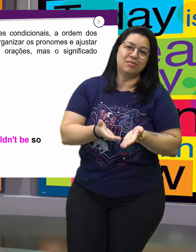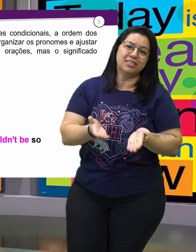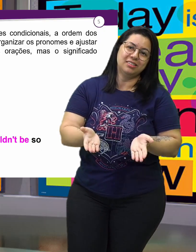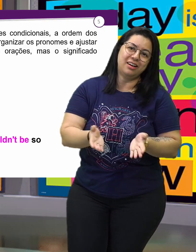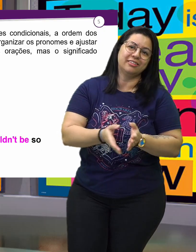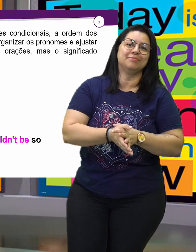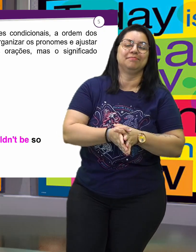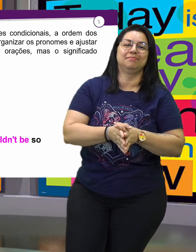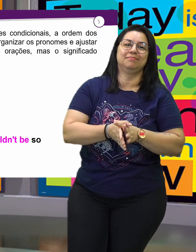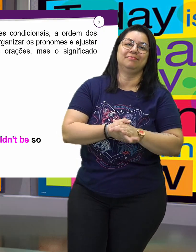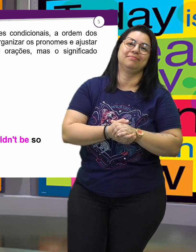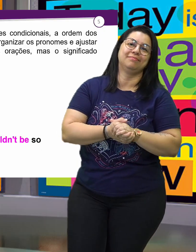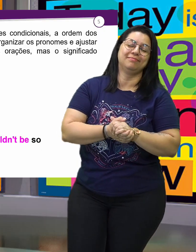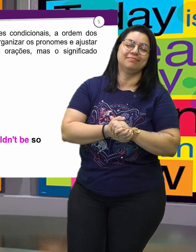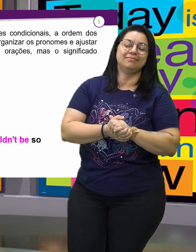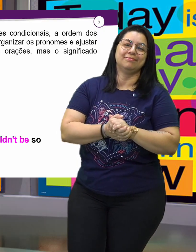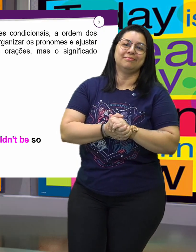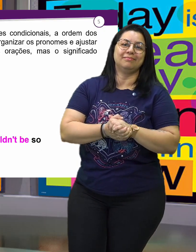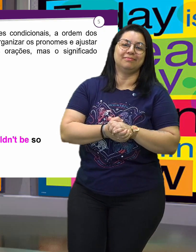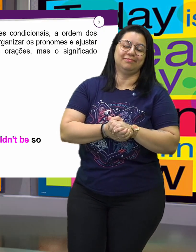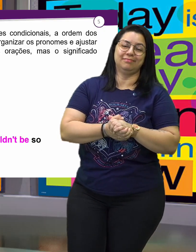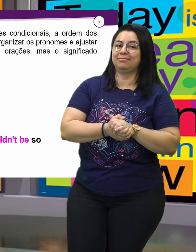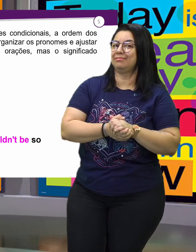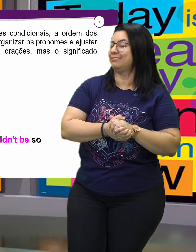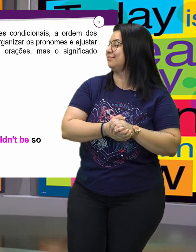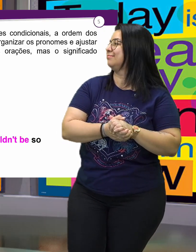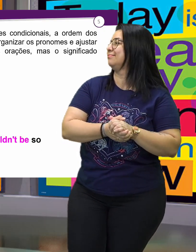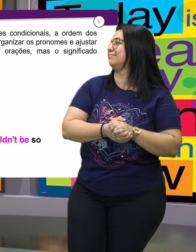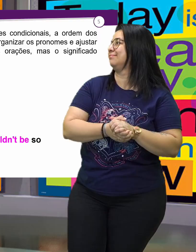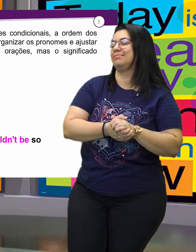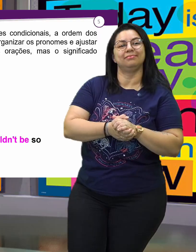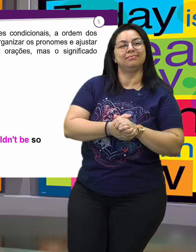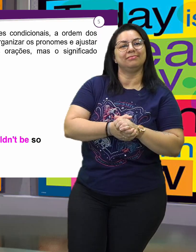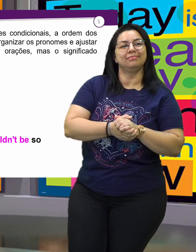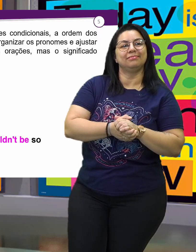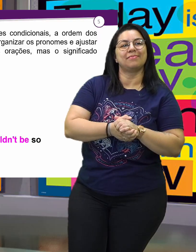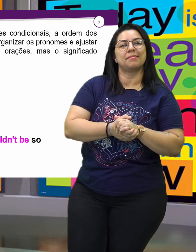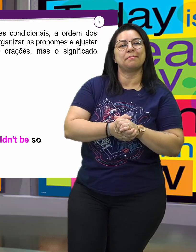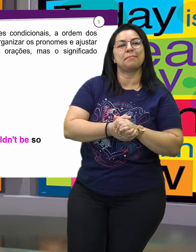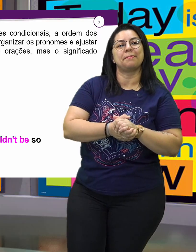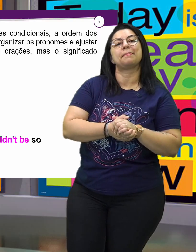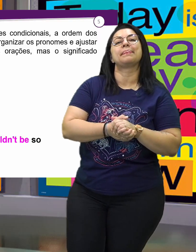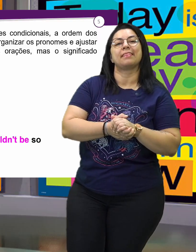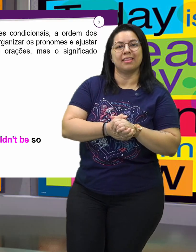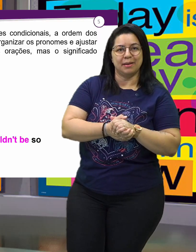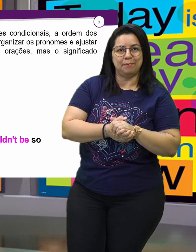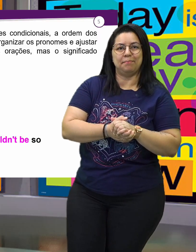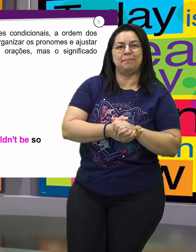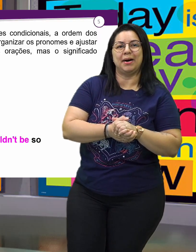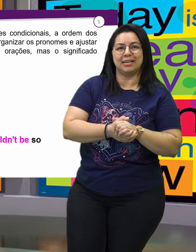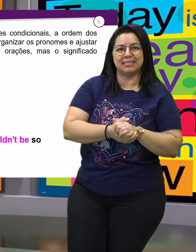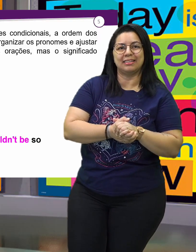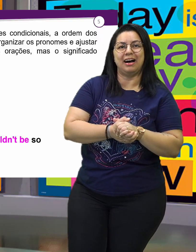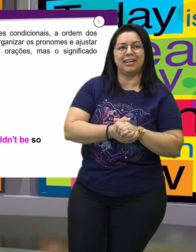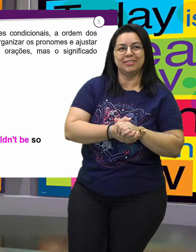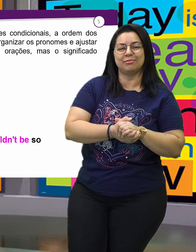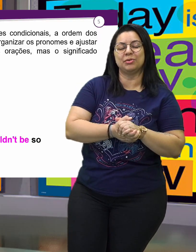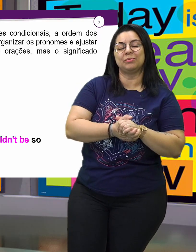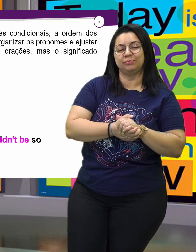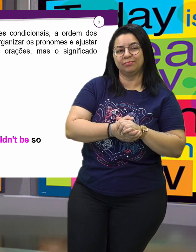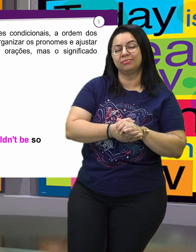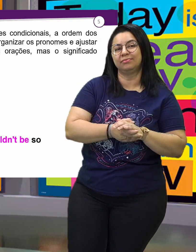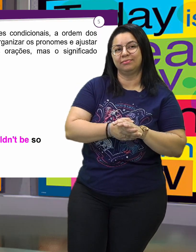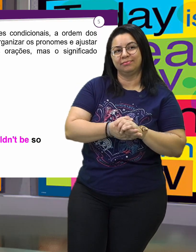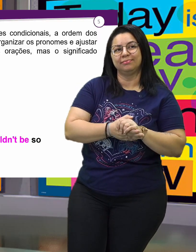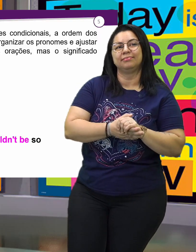ficaria tão cansado. Tá vendo? Então, se você fosse, olha o went aqui é o fosse, porque vem do verbo to passado, go.